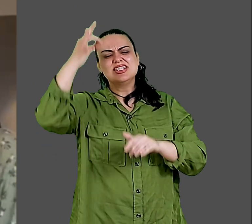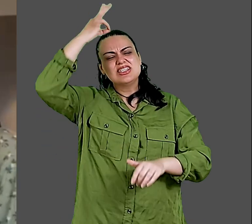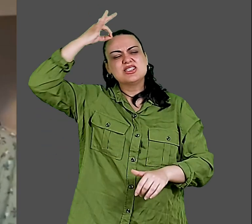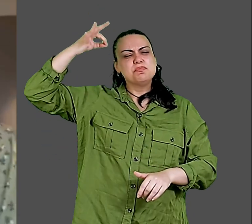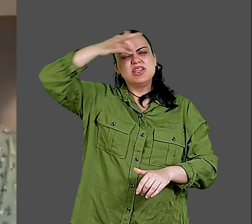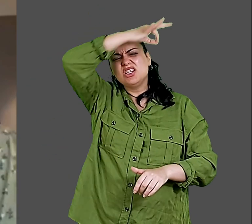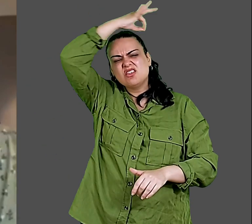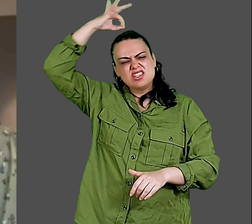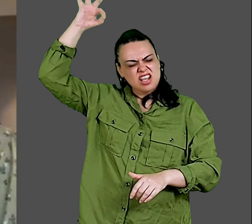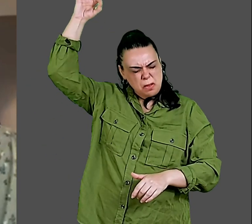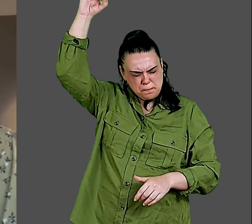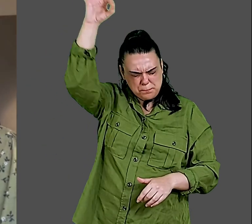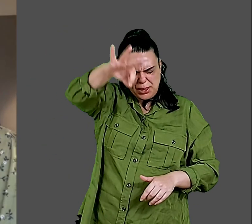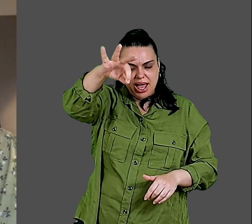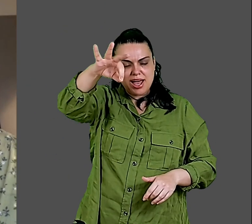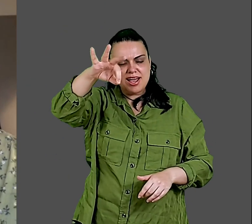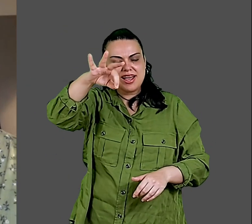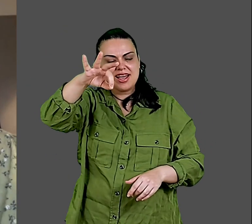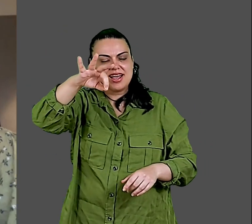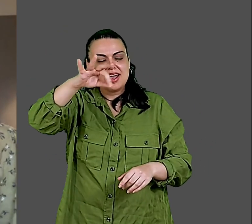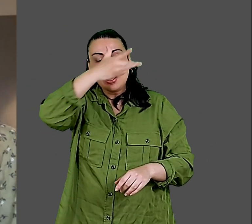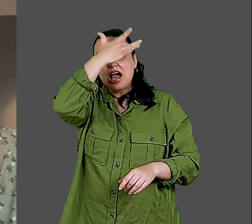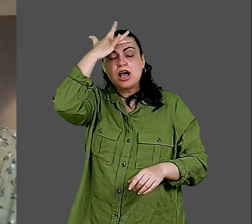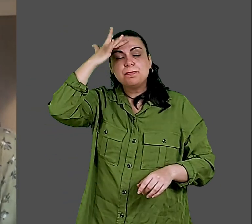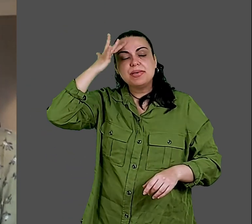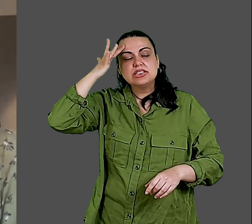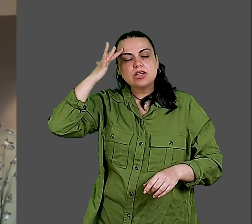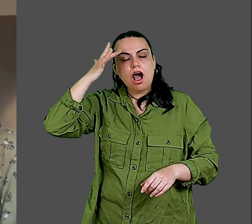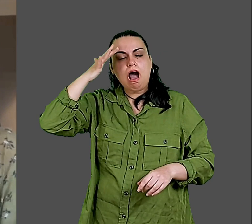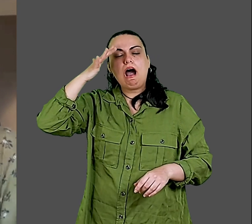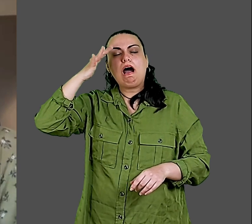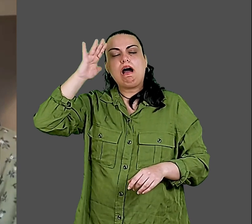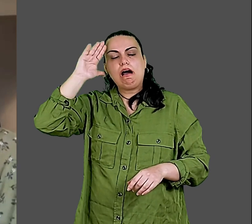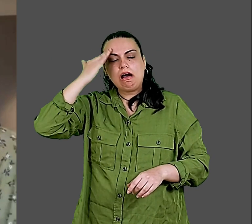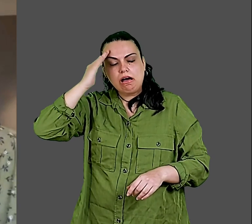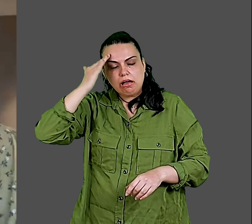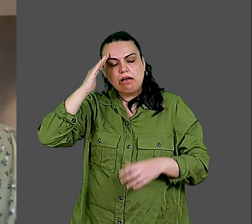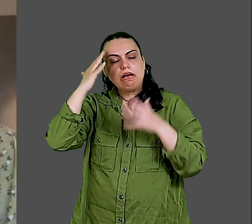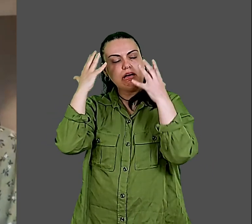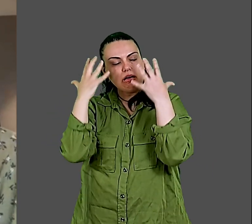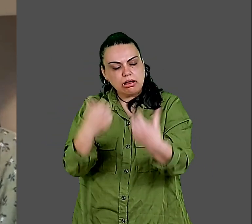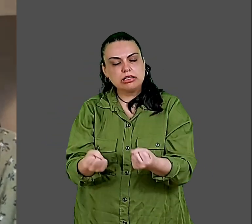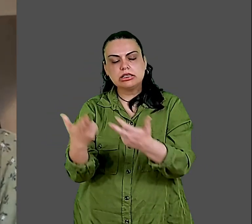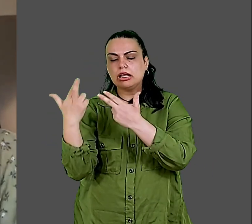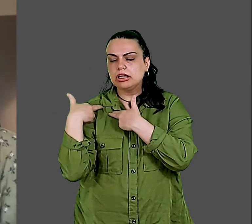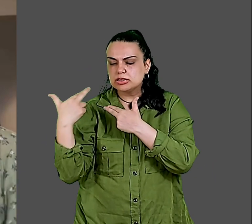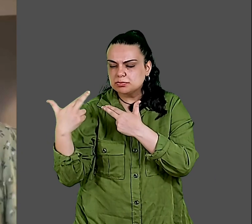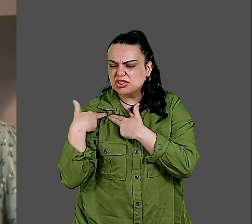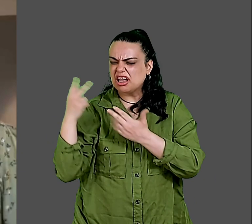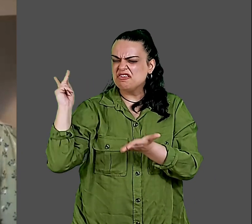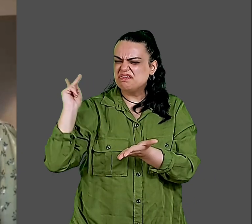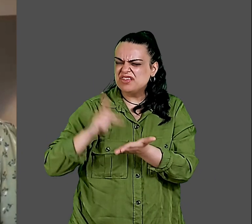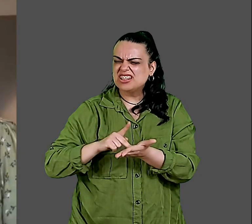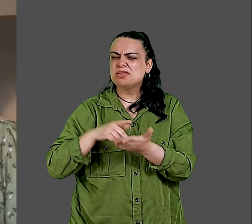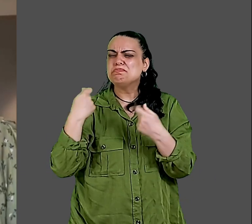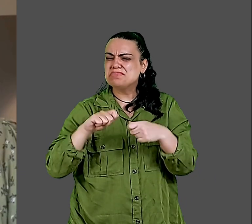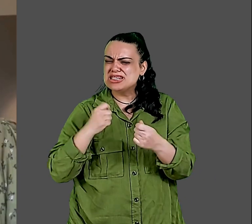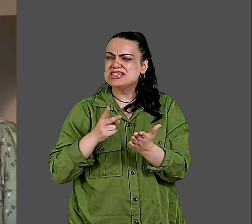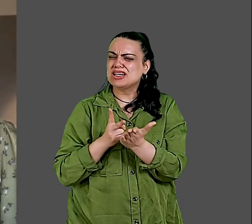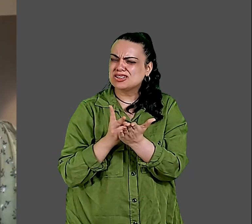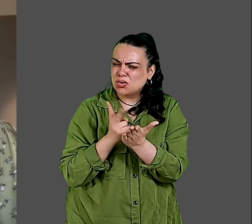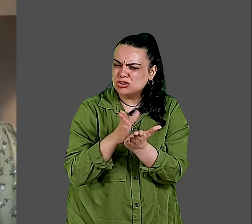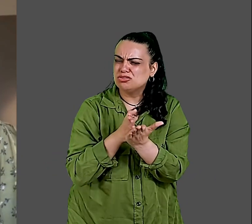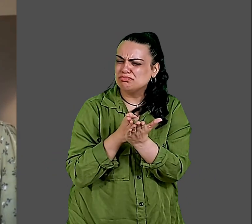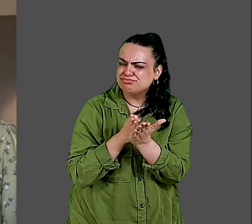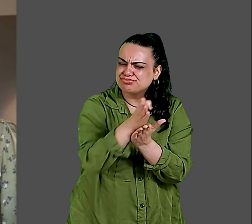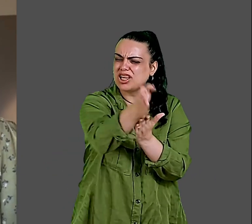Espírito Santo, convencendo ela da necessidade, convencendo ela da responsabilidade de ir até o final, convencendo ela, Senhor, de